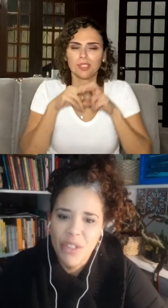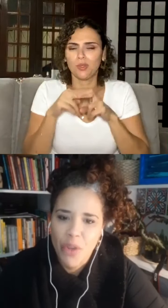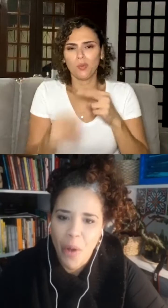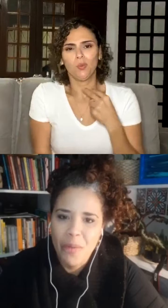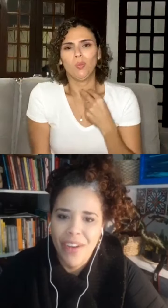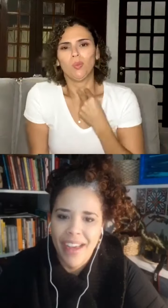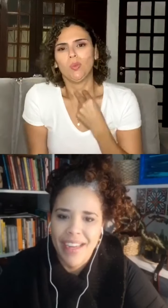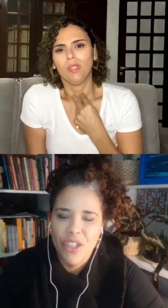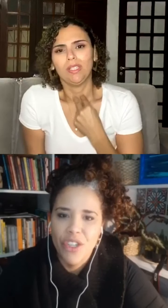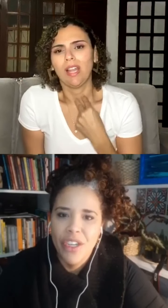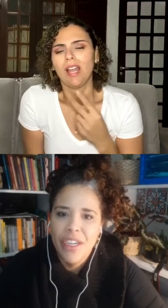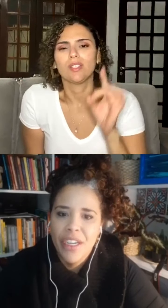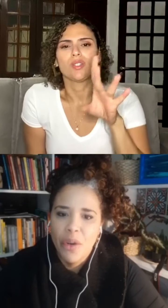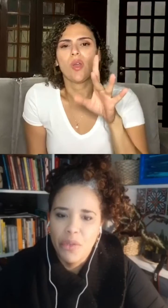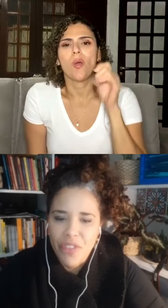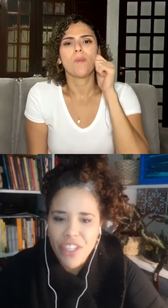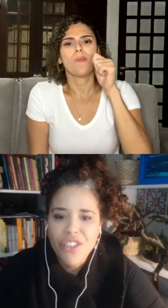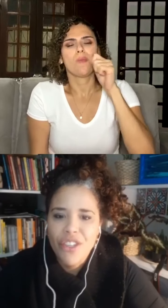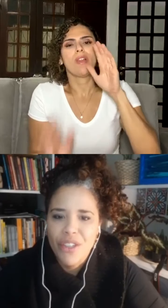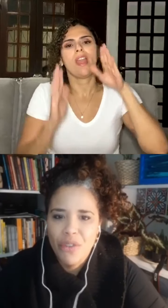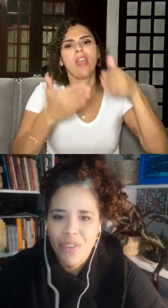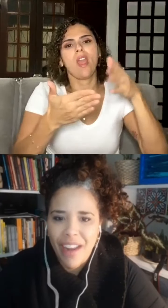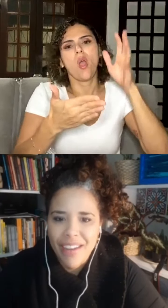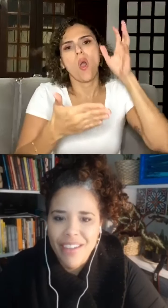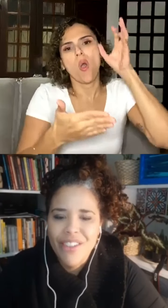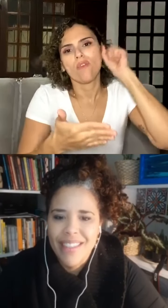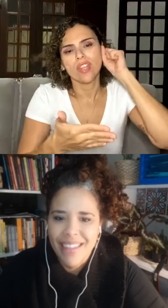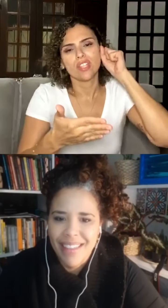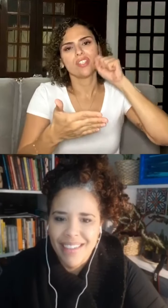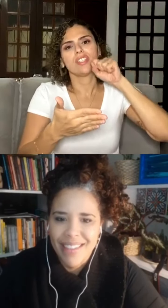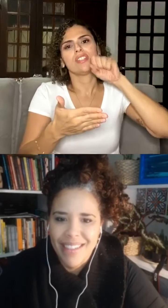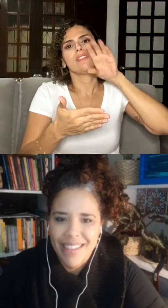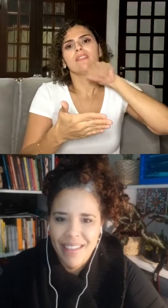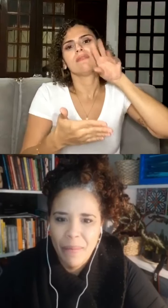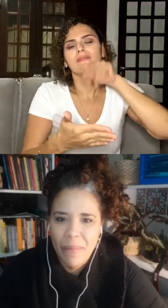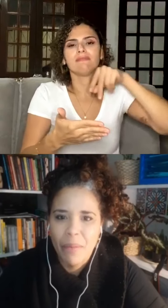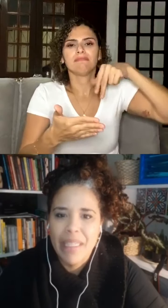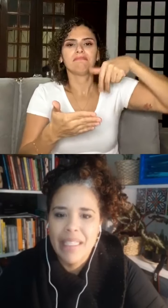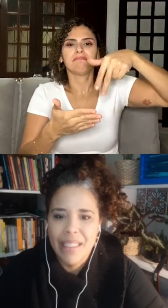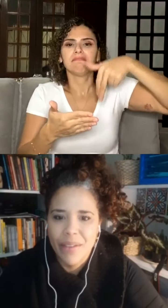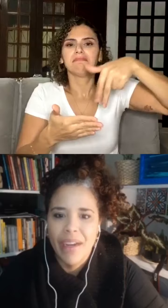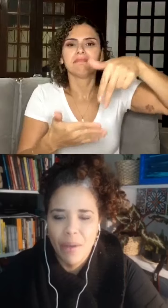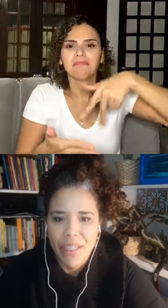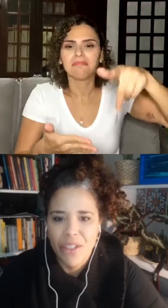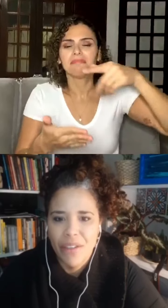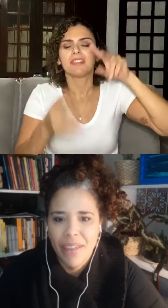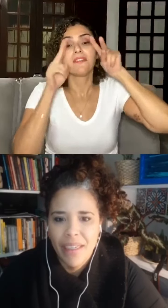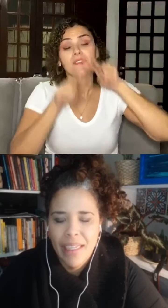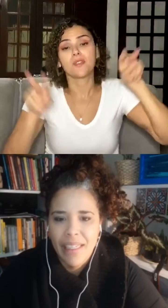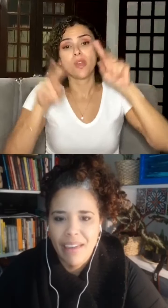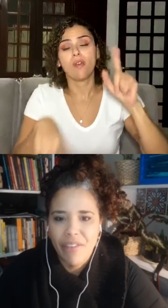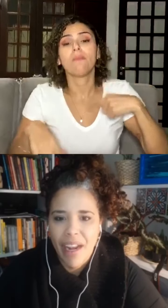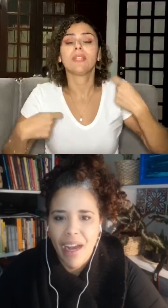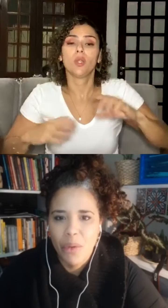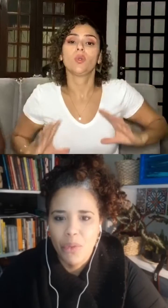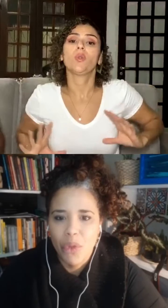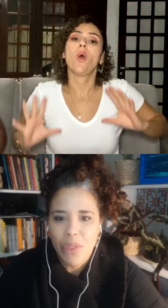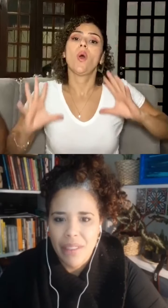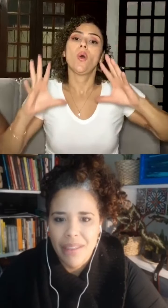só com mulheres ouvintes, falantes e andantes. Eu preciso realmente tentar falar